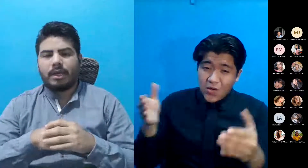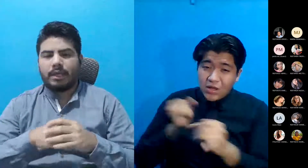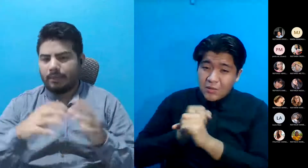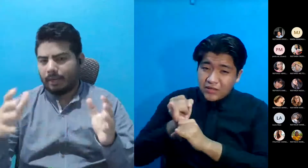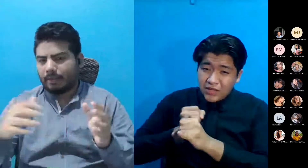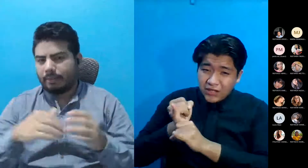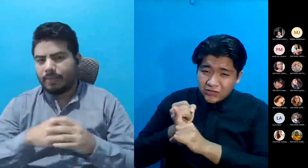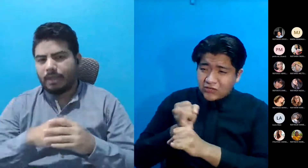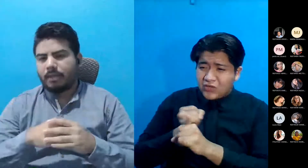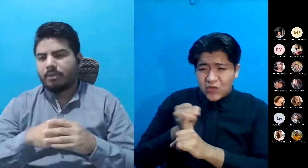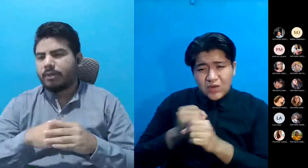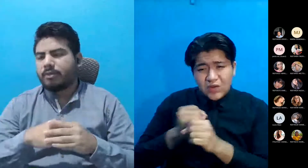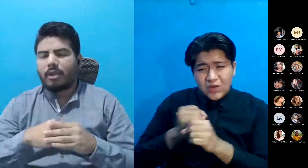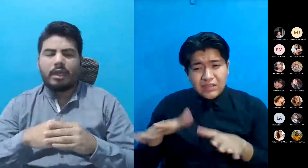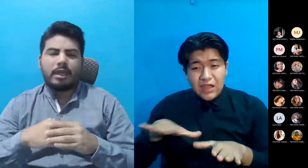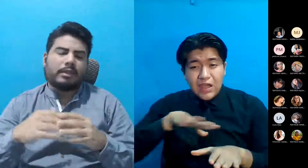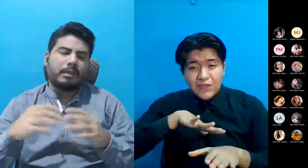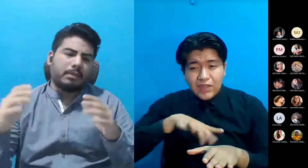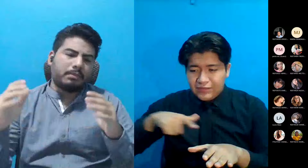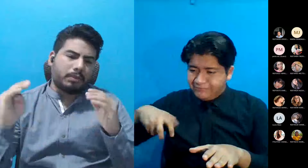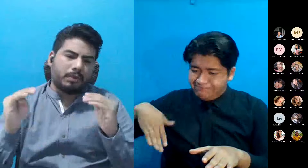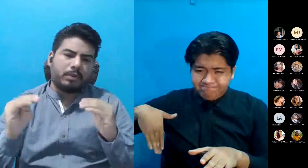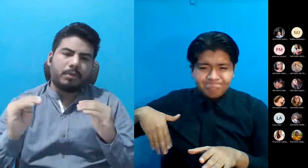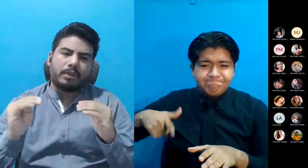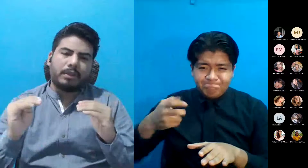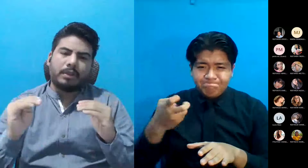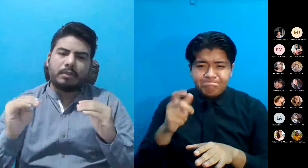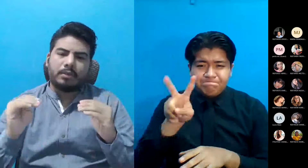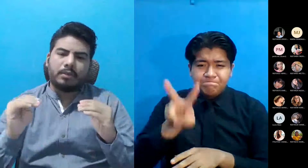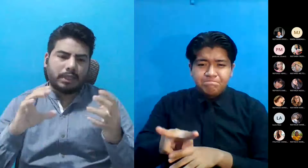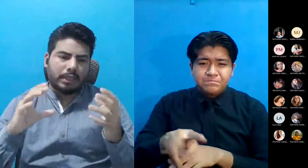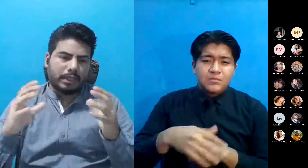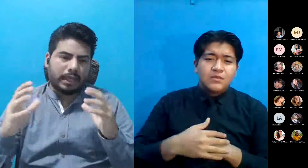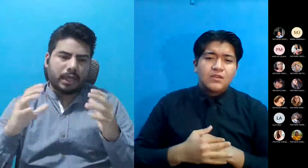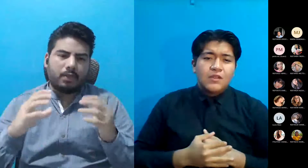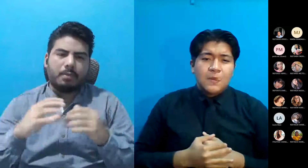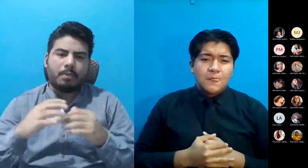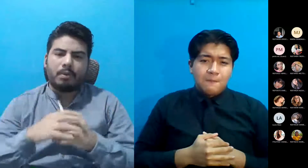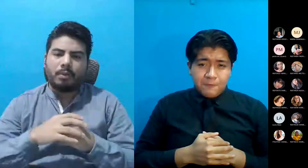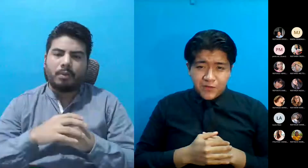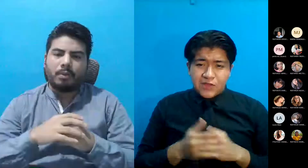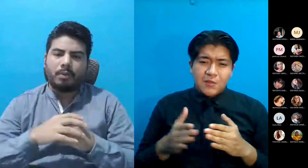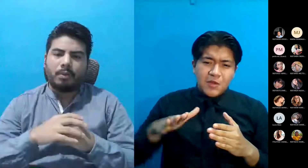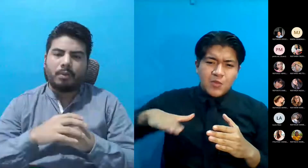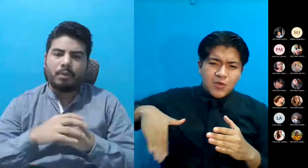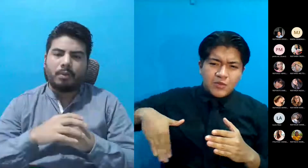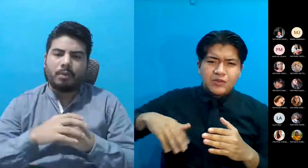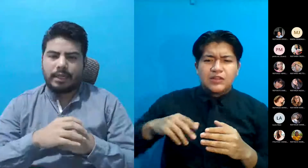momento se tienen. Entonces, también posteriormente tenemos a Juan